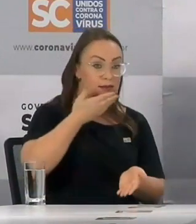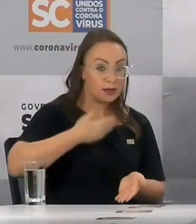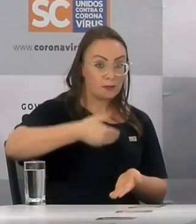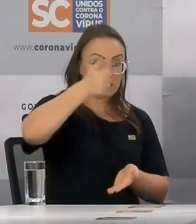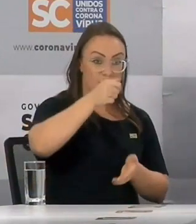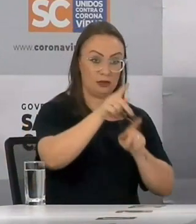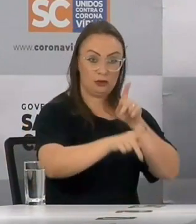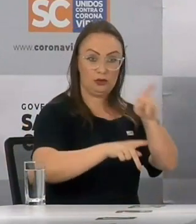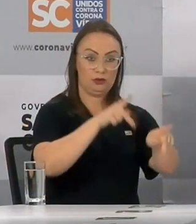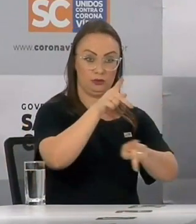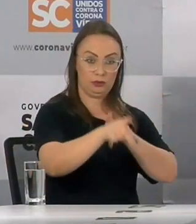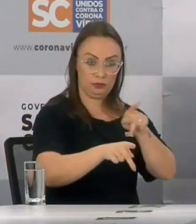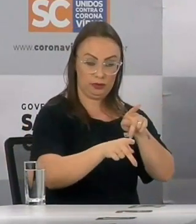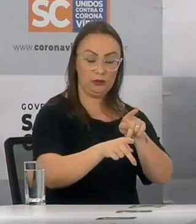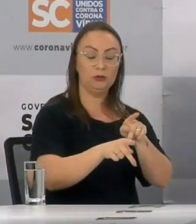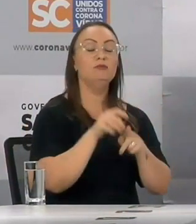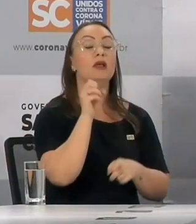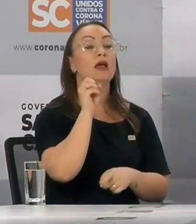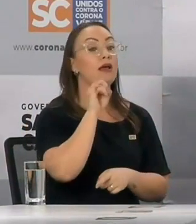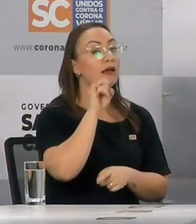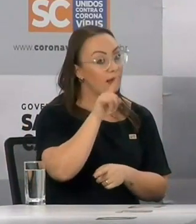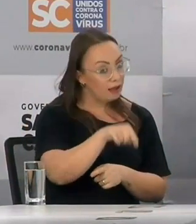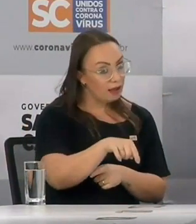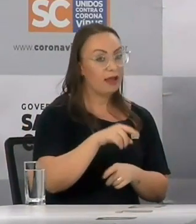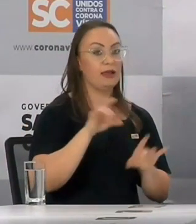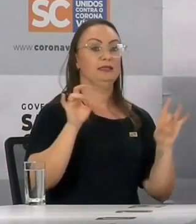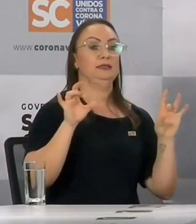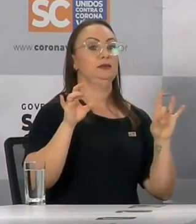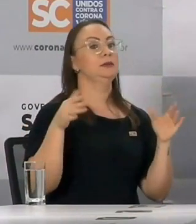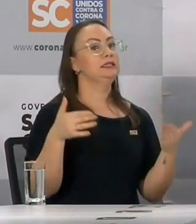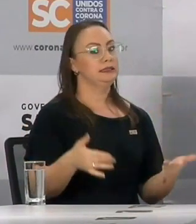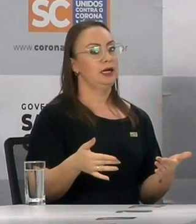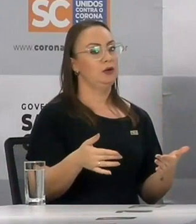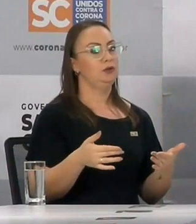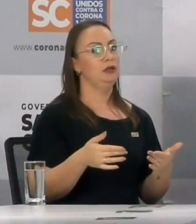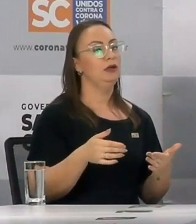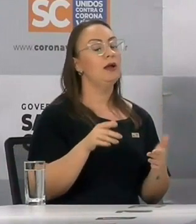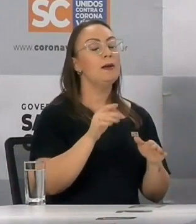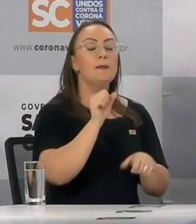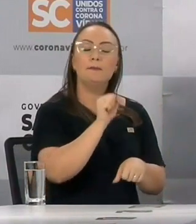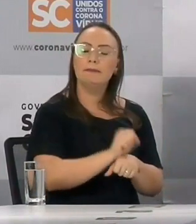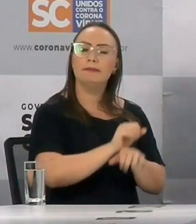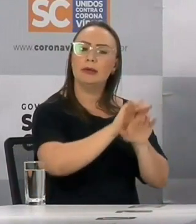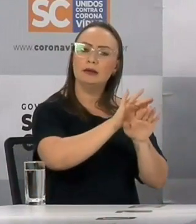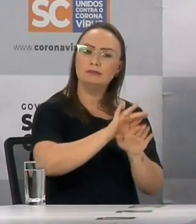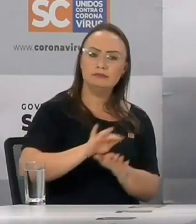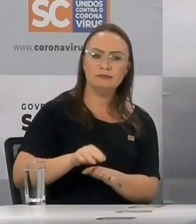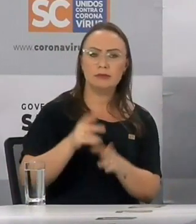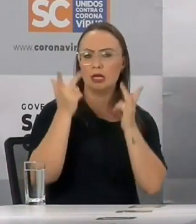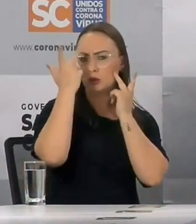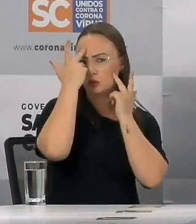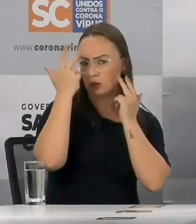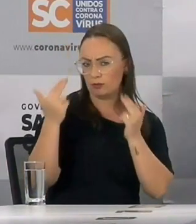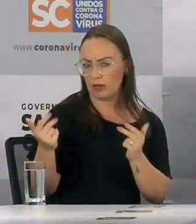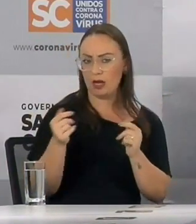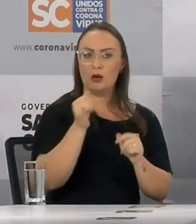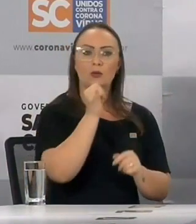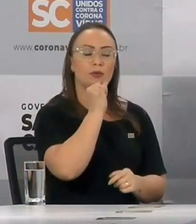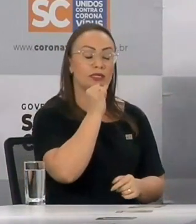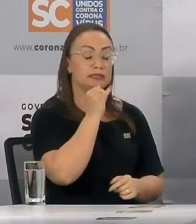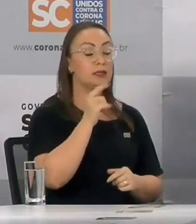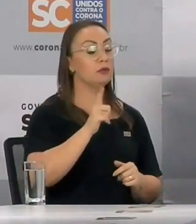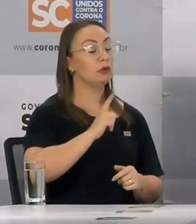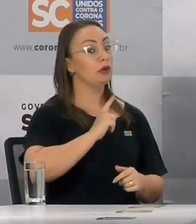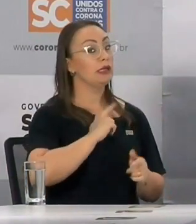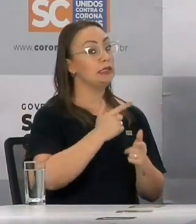especial sendo tratada por uma norma especial a gente sai do trivial das agências sai do dia a dia inclusive de coisas que não